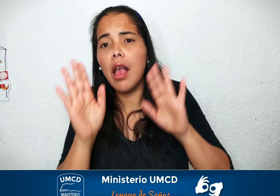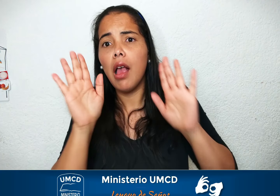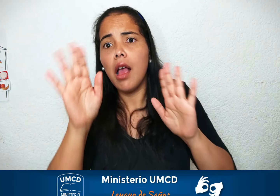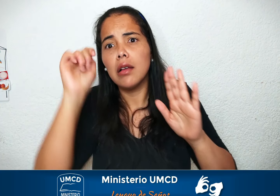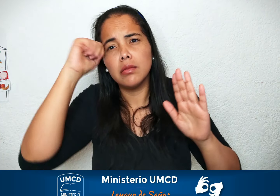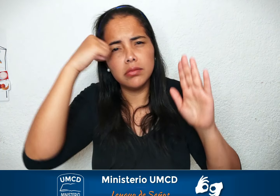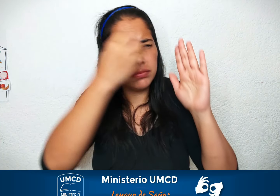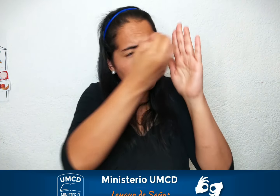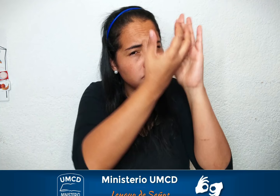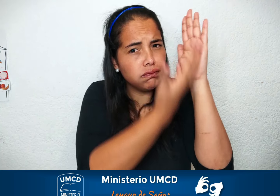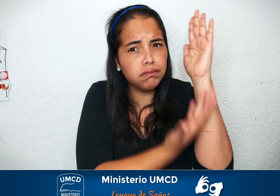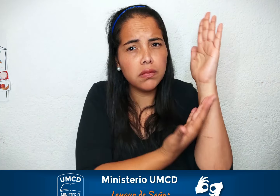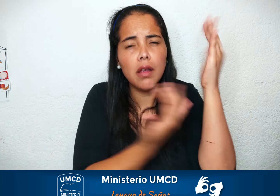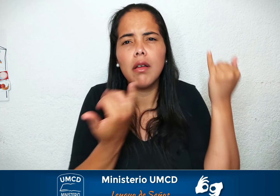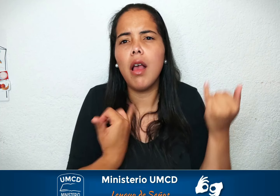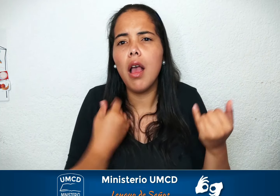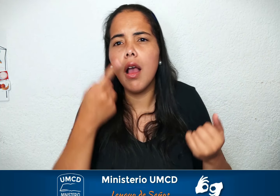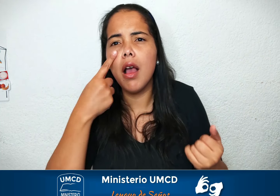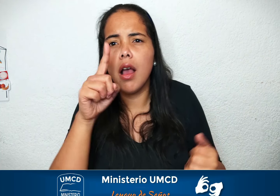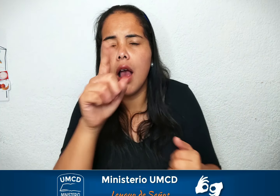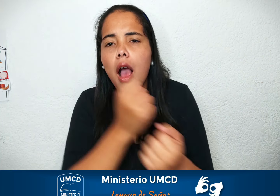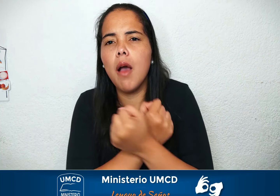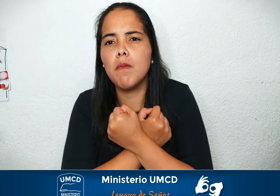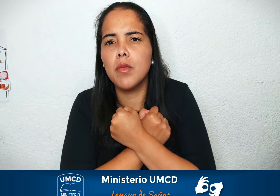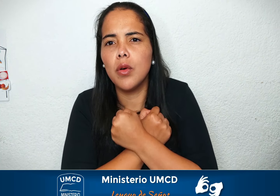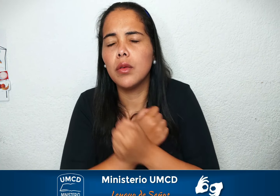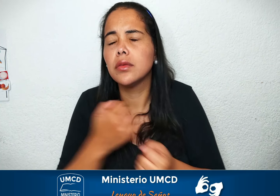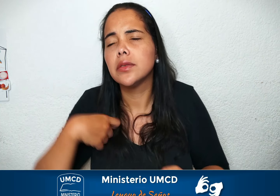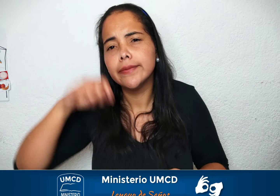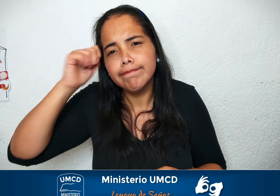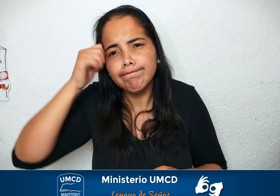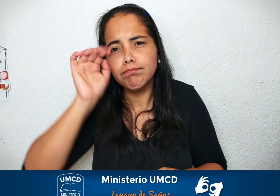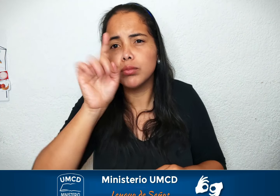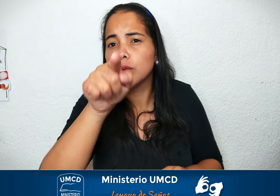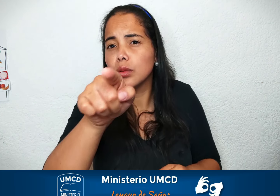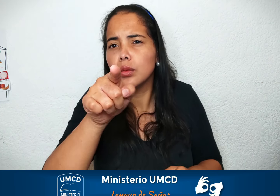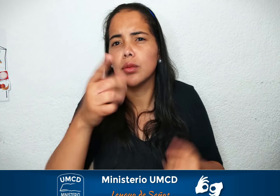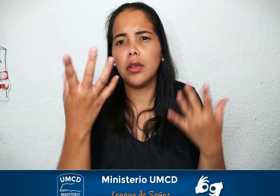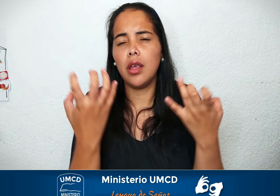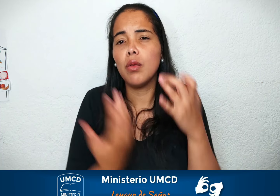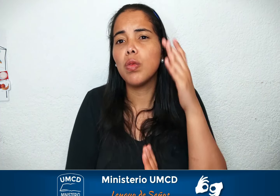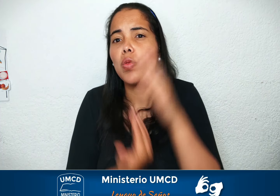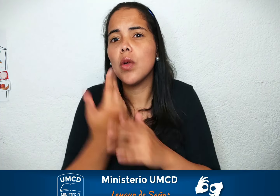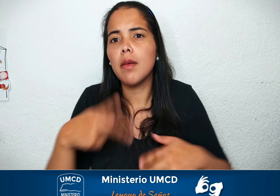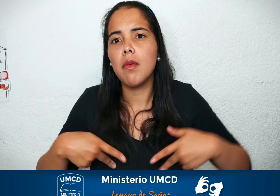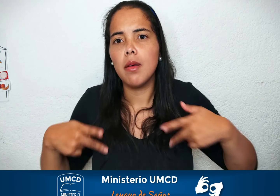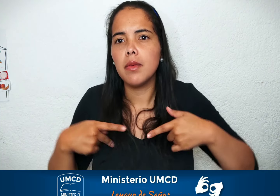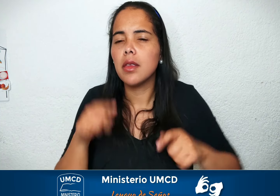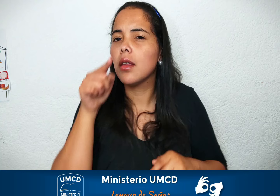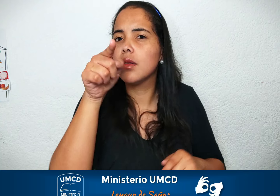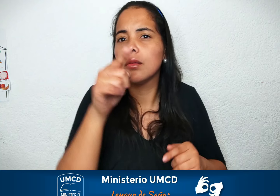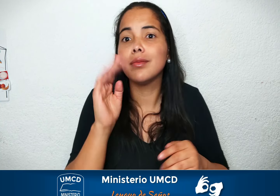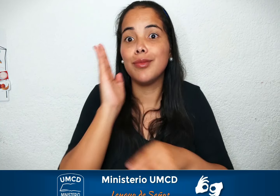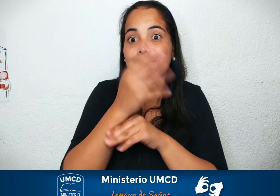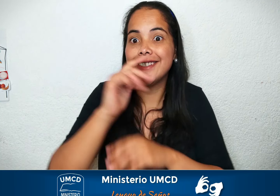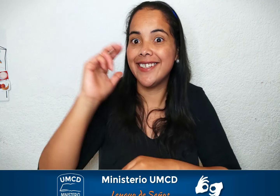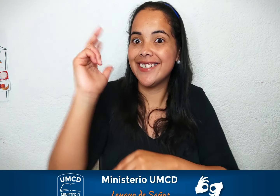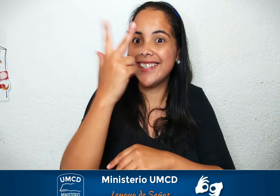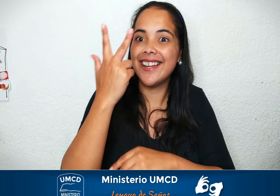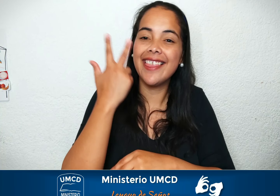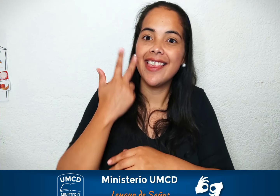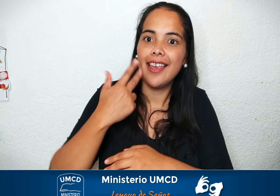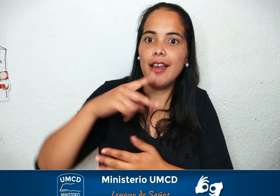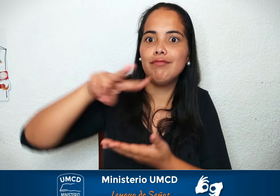él mismo, cuando llegó y se hizo hombre para morir en la cruz y ser sepultado y resucitar el tercer